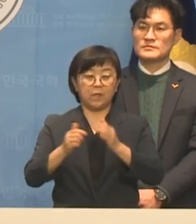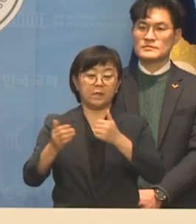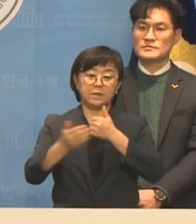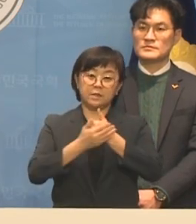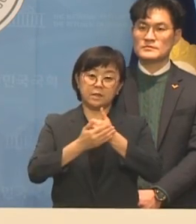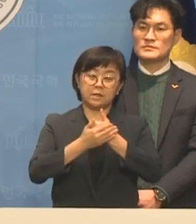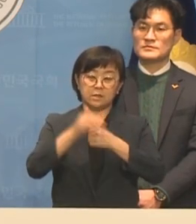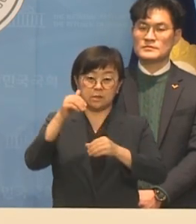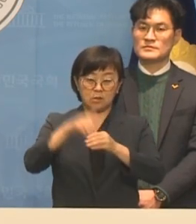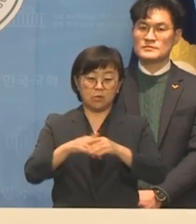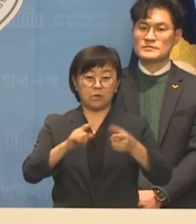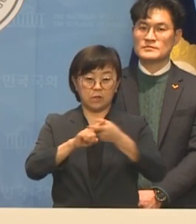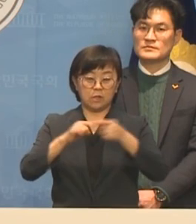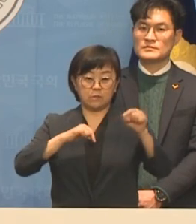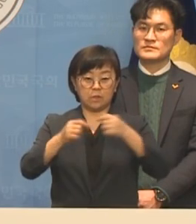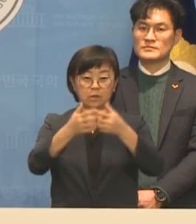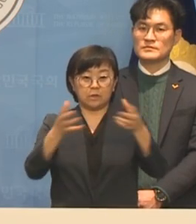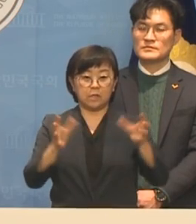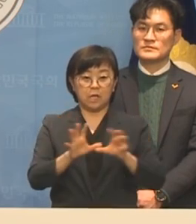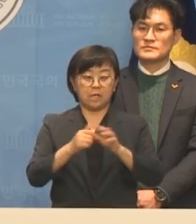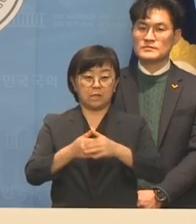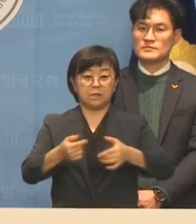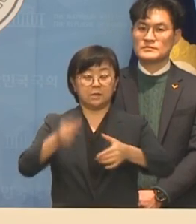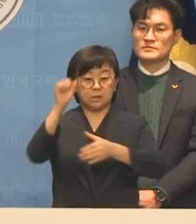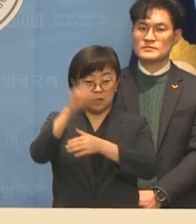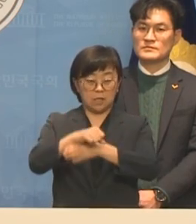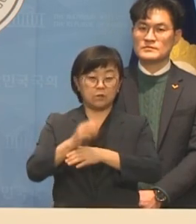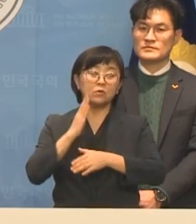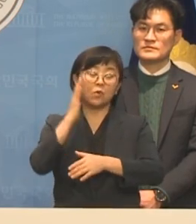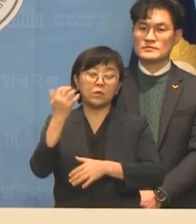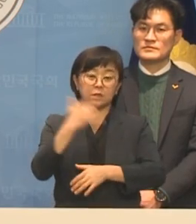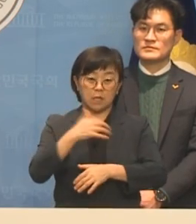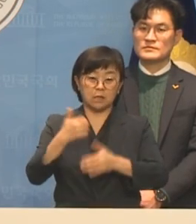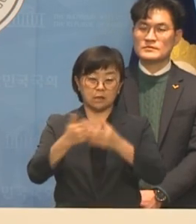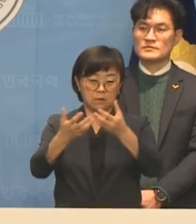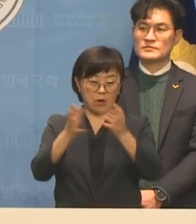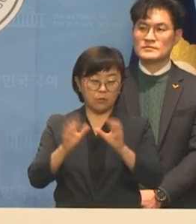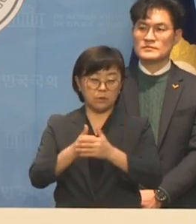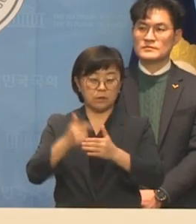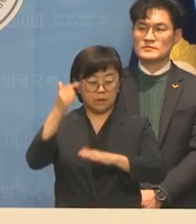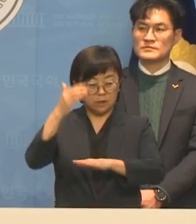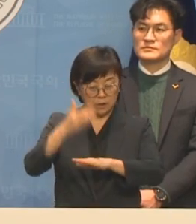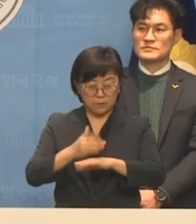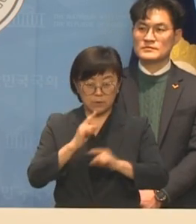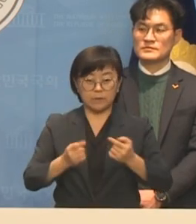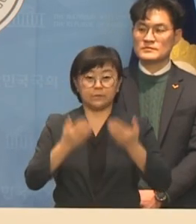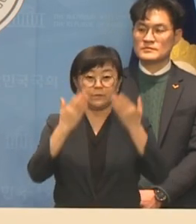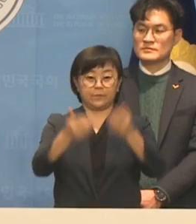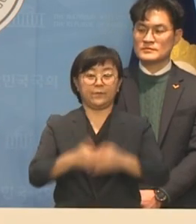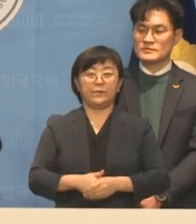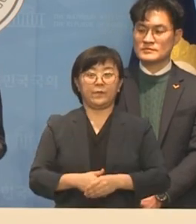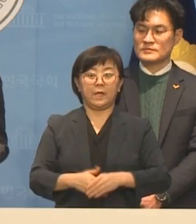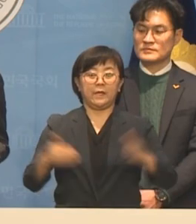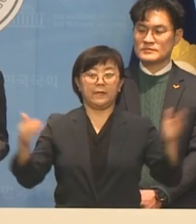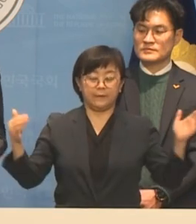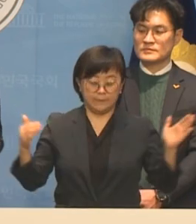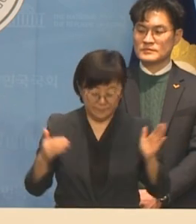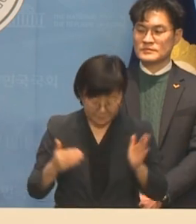지지로 선거연합 정당을 승인해 주신 녹색당 당원분들께도 감사의 말씀을 드립니다.